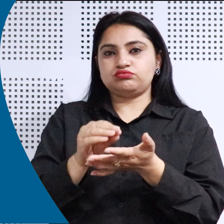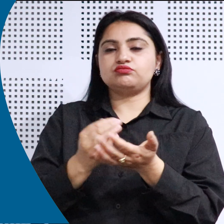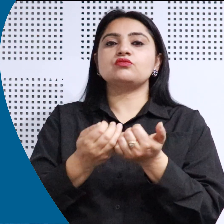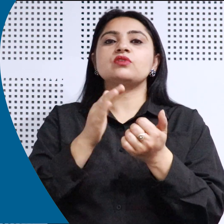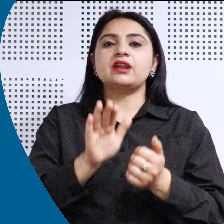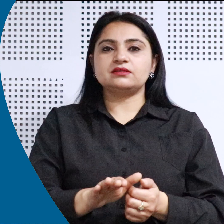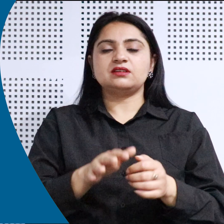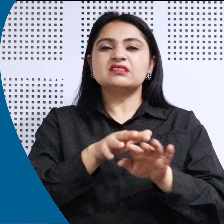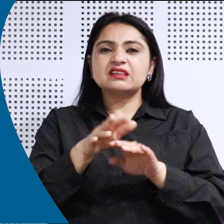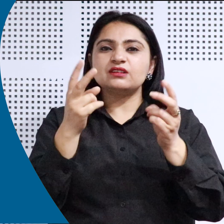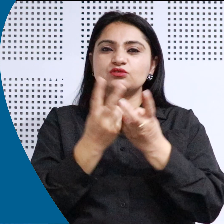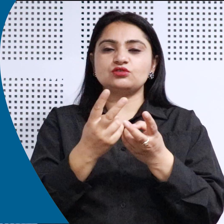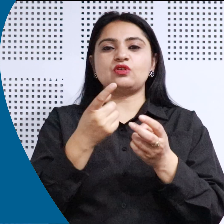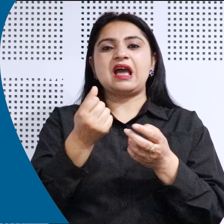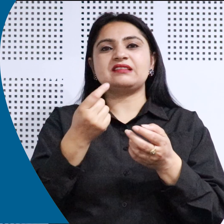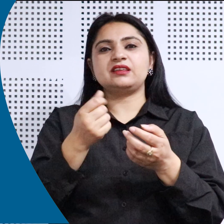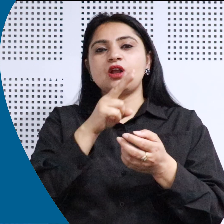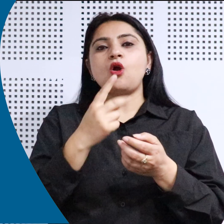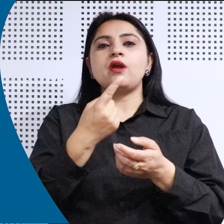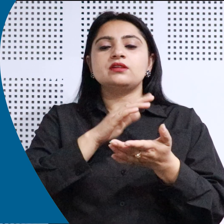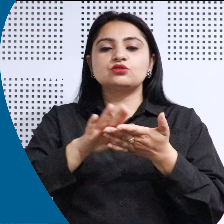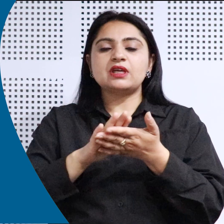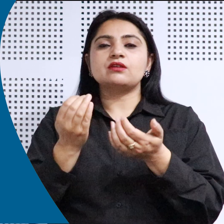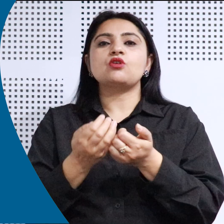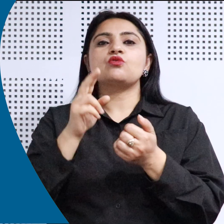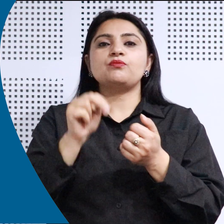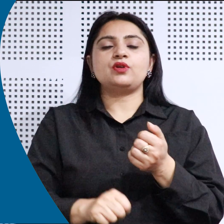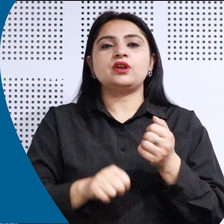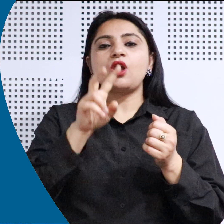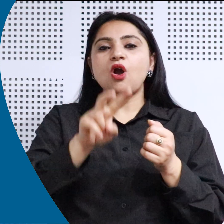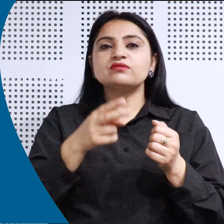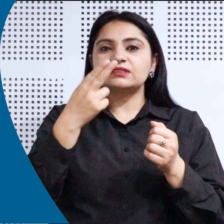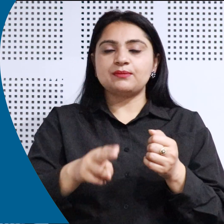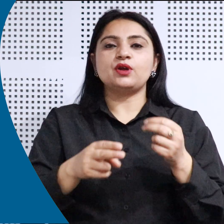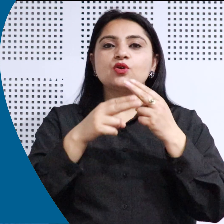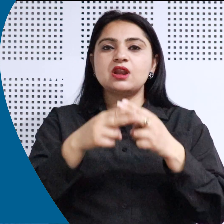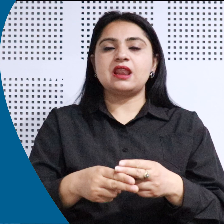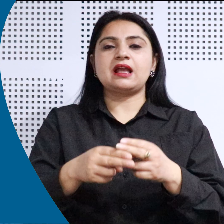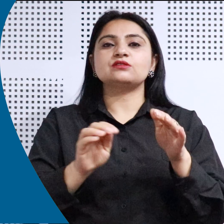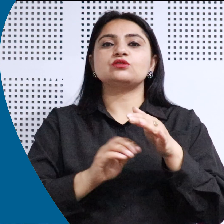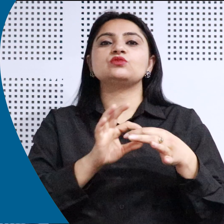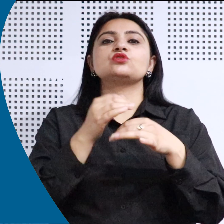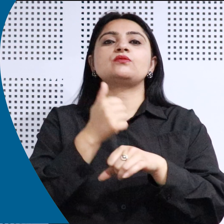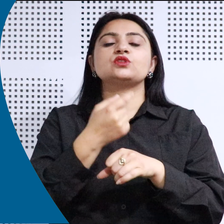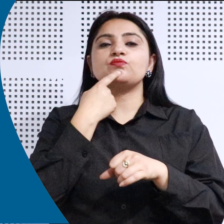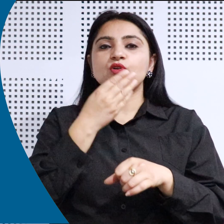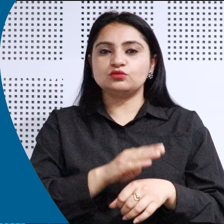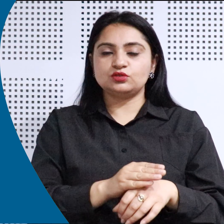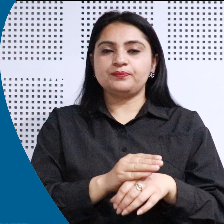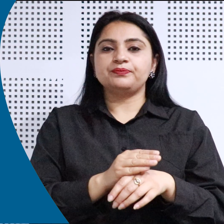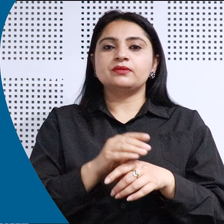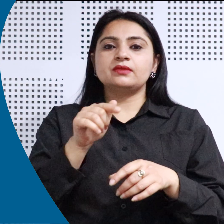पनि धेरैजसो आर्थिक ऐन सुधार गर्नुपर्ने अवस्था भएको बताउँदै लेखा समिति संयोजक राजेश कुमार अर्याल, टेन्डरको प्रक्रियामा